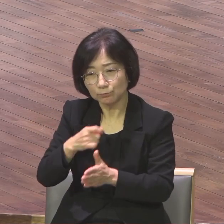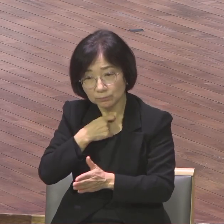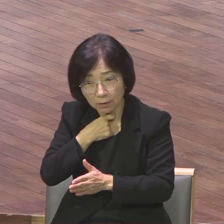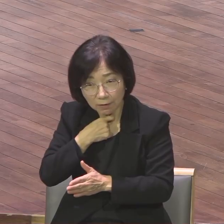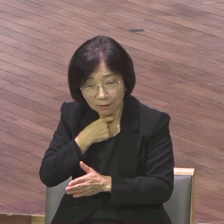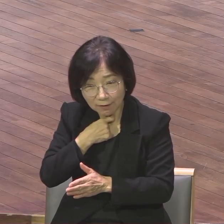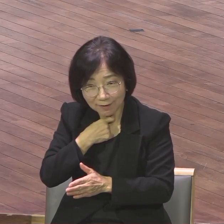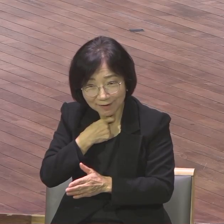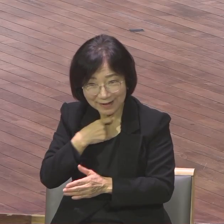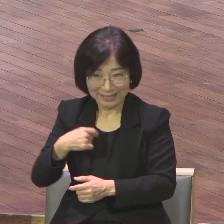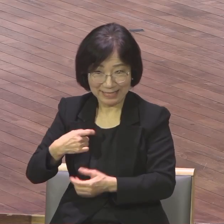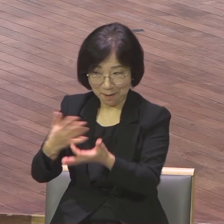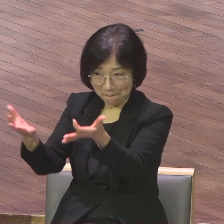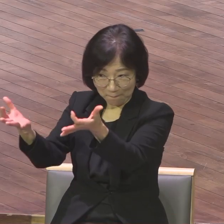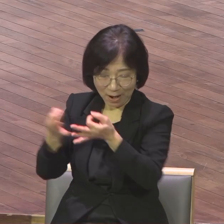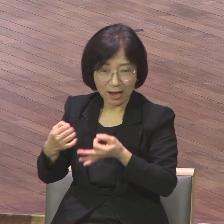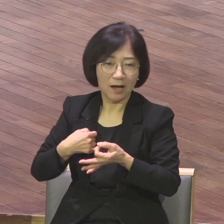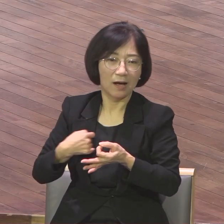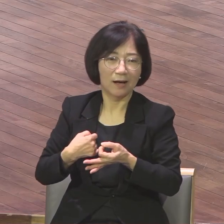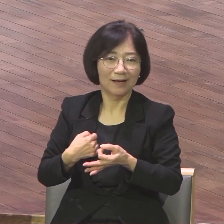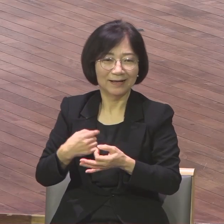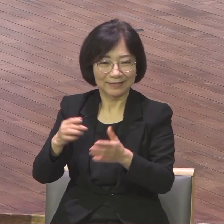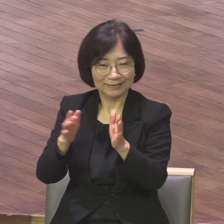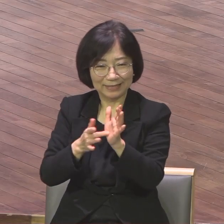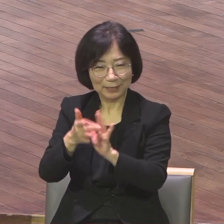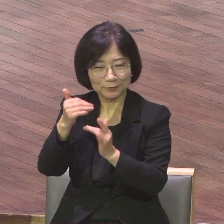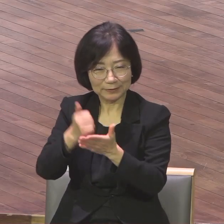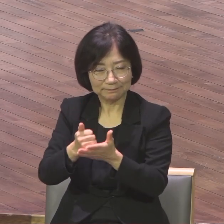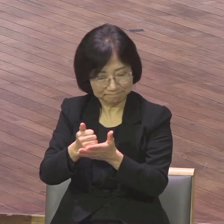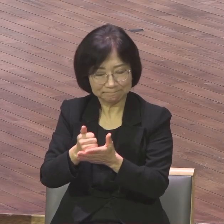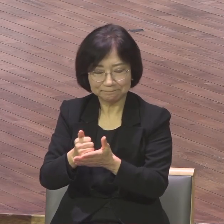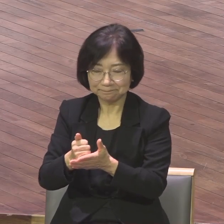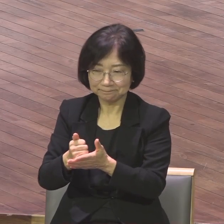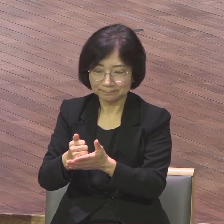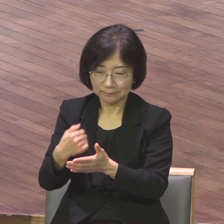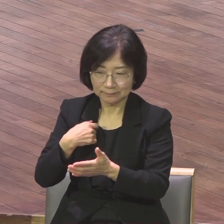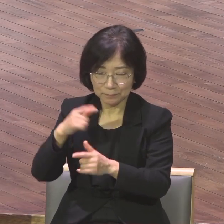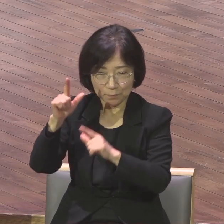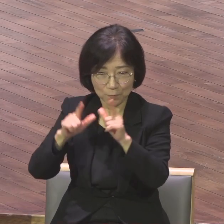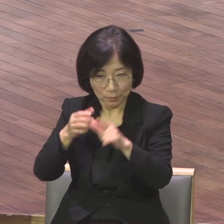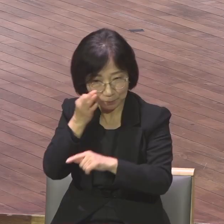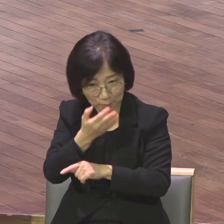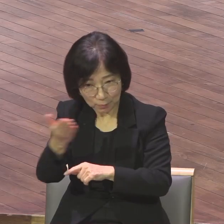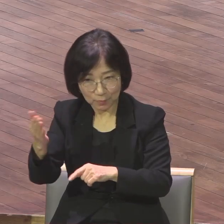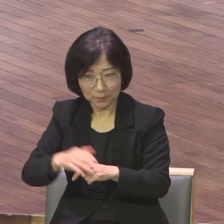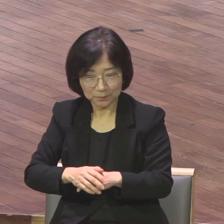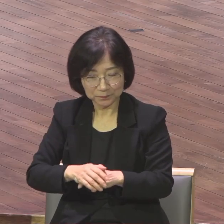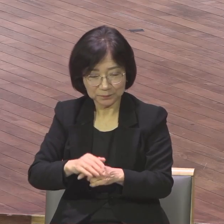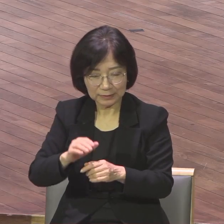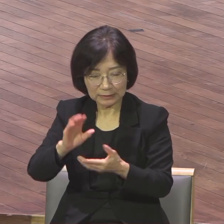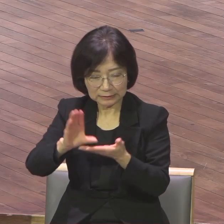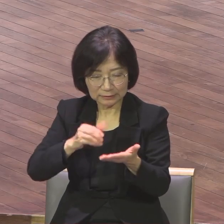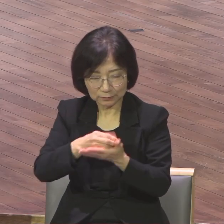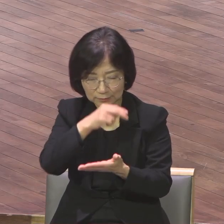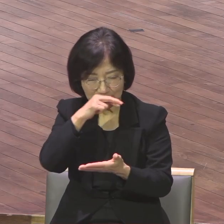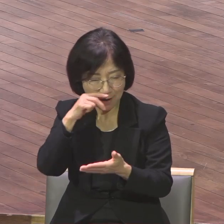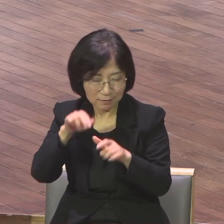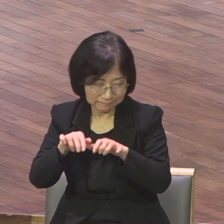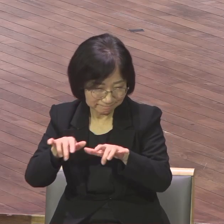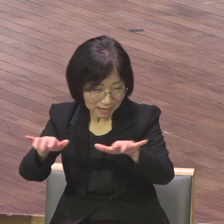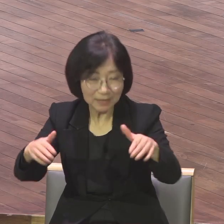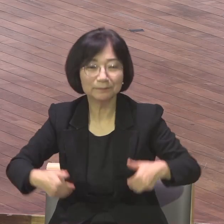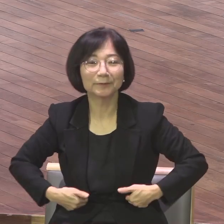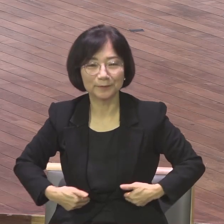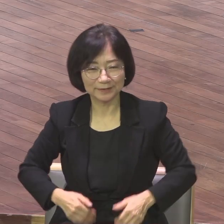사람들이 있을 것입니다. 그 만남이 있는데 만날 때 적어도 우리는 영적 의미를 가지고 만나야 돼요.